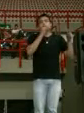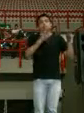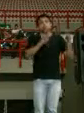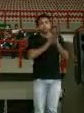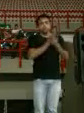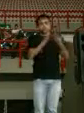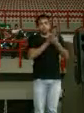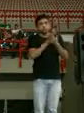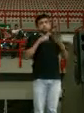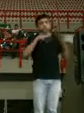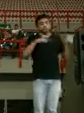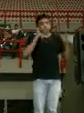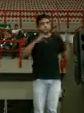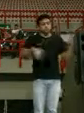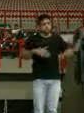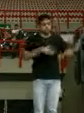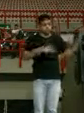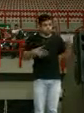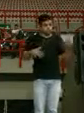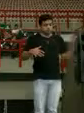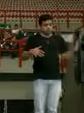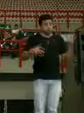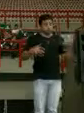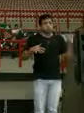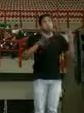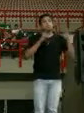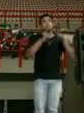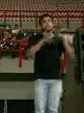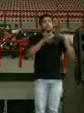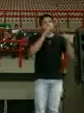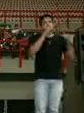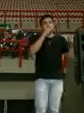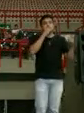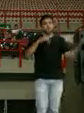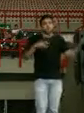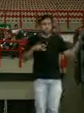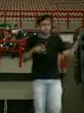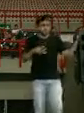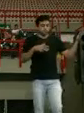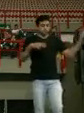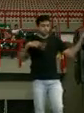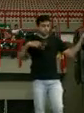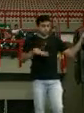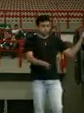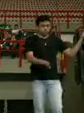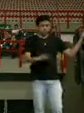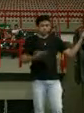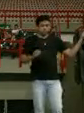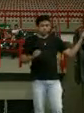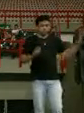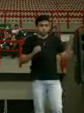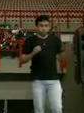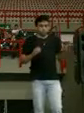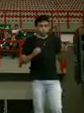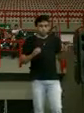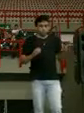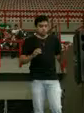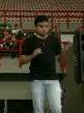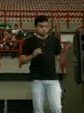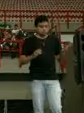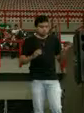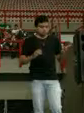determinados pontos ao longo do braço do instrumento. Ou seja, a corda solta, ela produz um som. Mas se obviamente